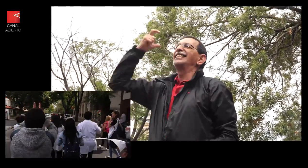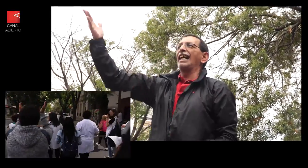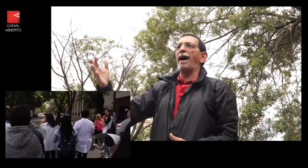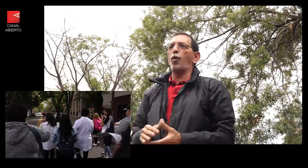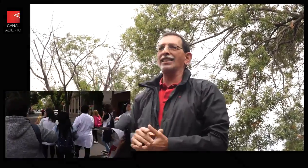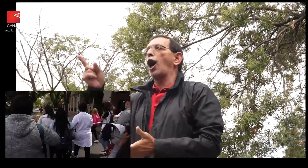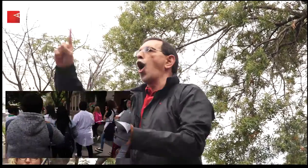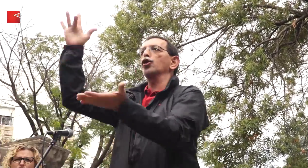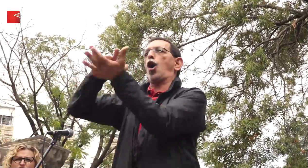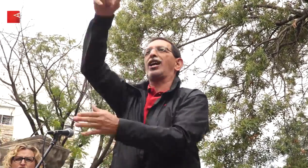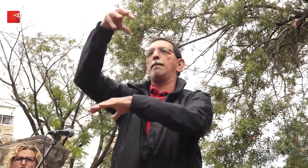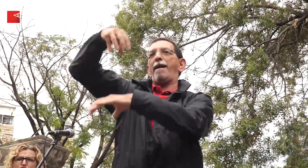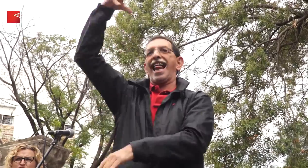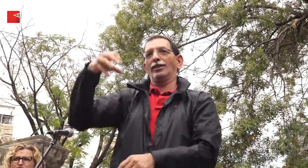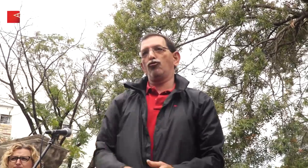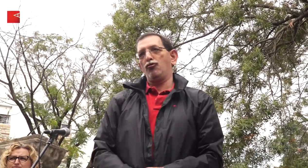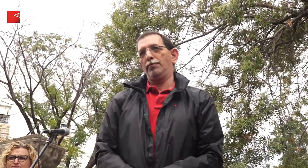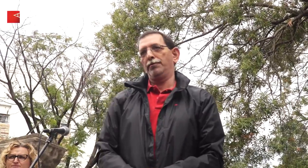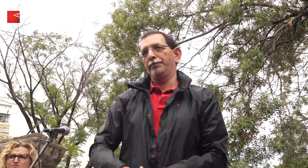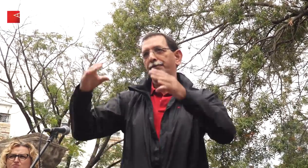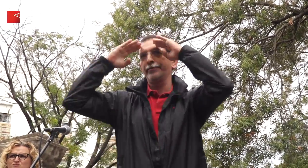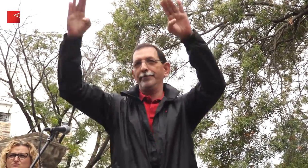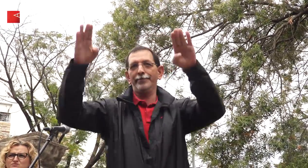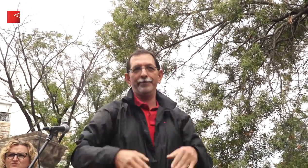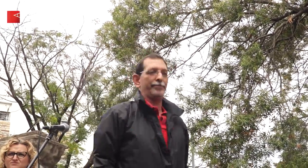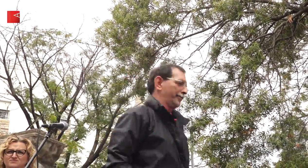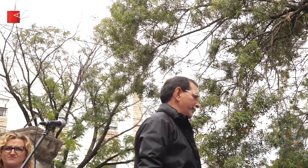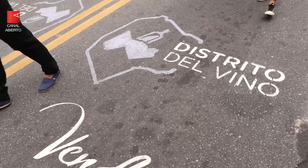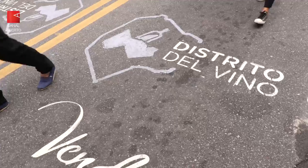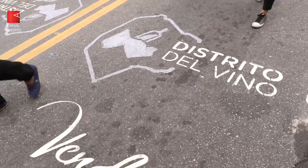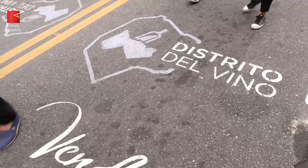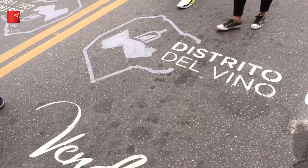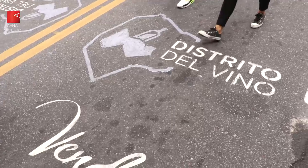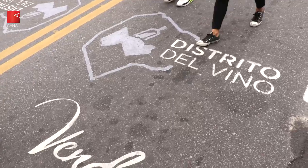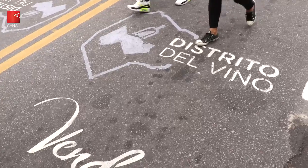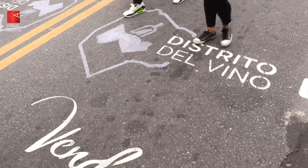No lo podemos abandonar. El palacio no se toca. La reta sin vergüenza.